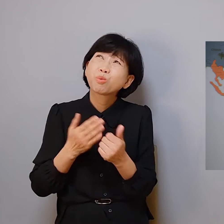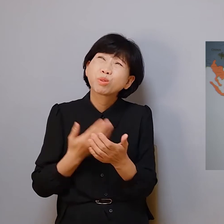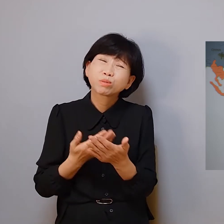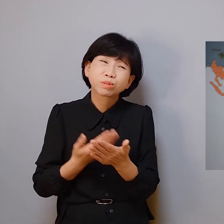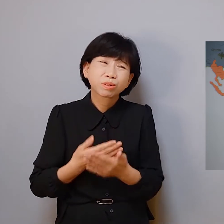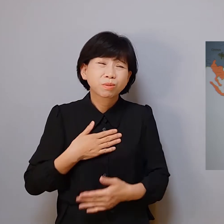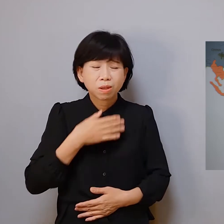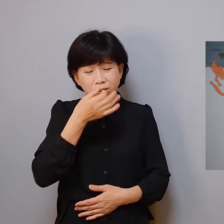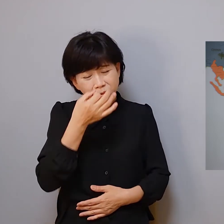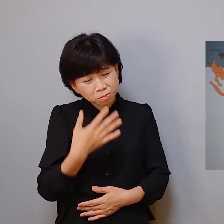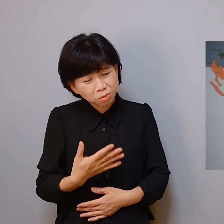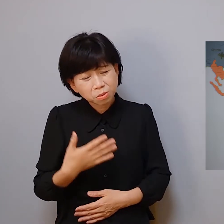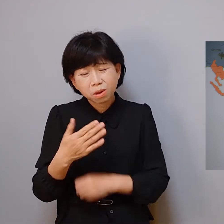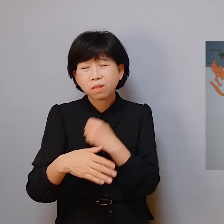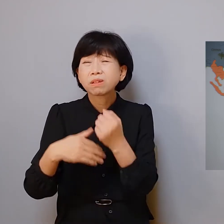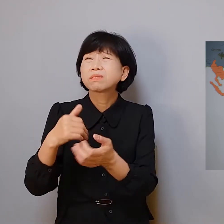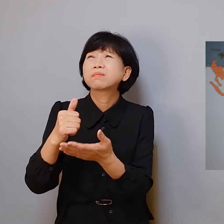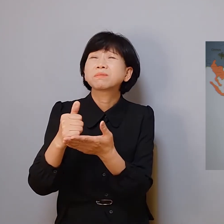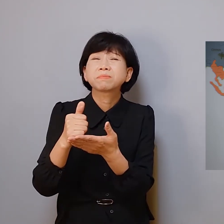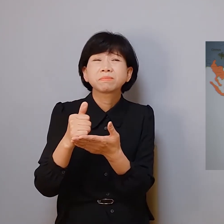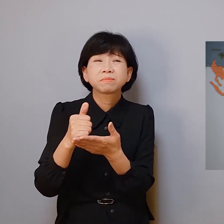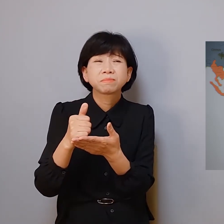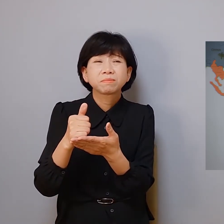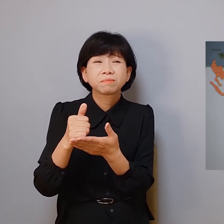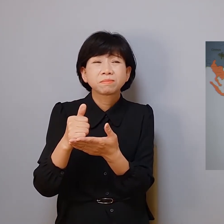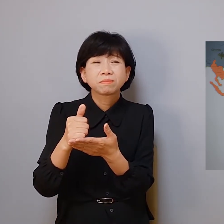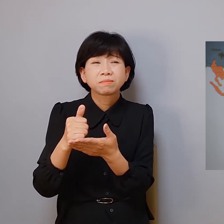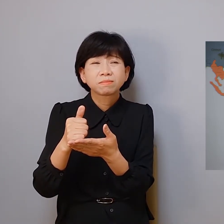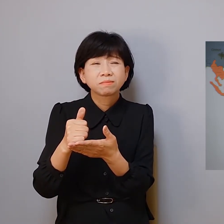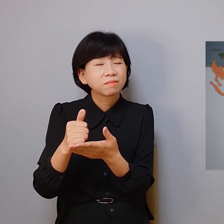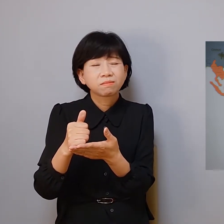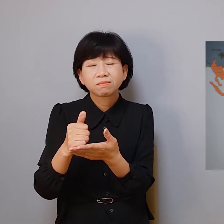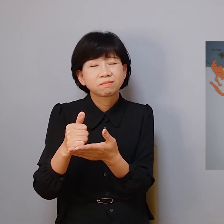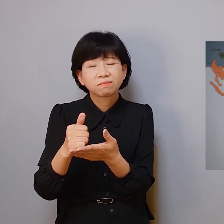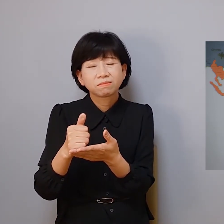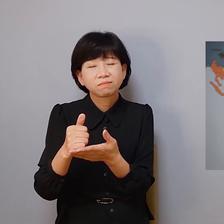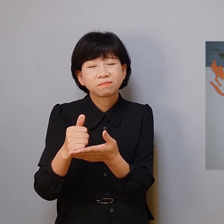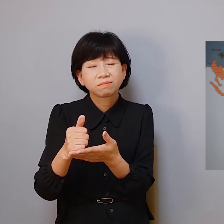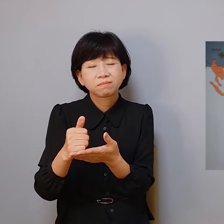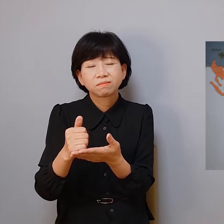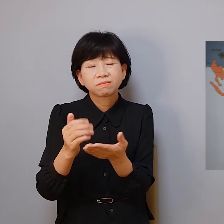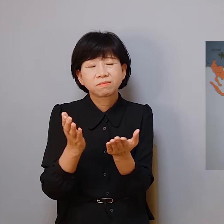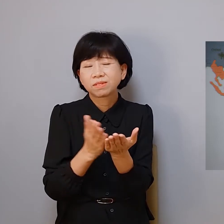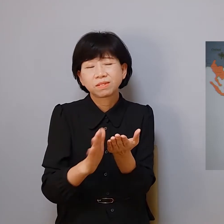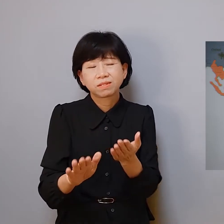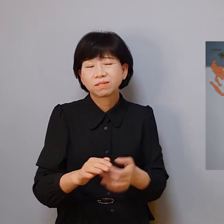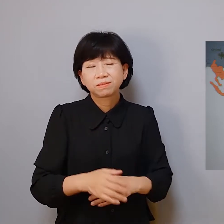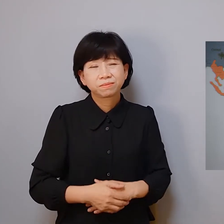나 무지무지 힘들어요 하나님. 여러분 이게 아니에요.